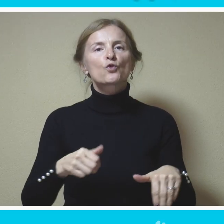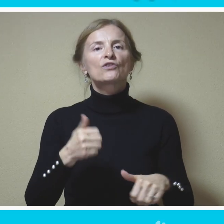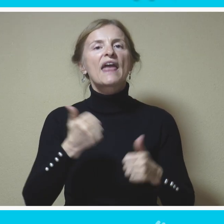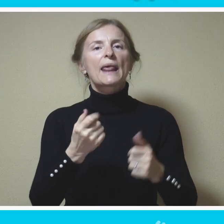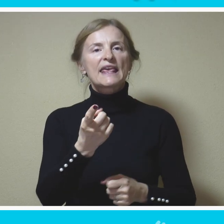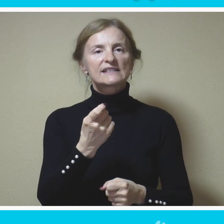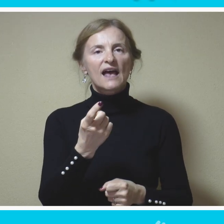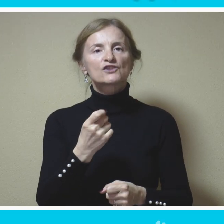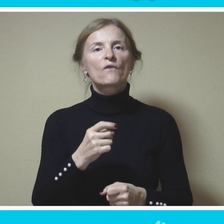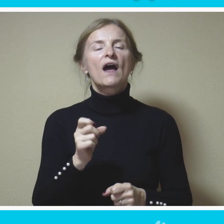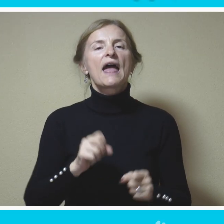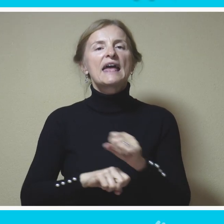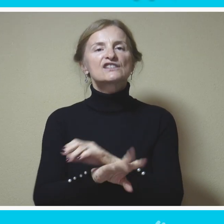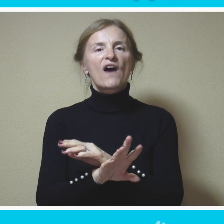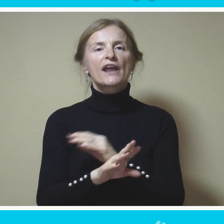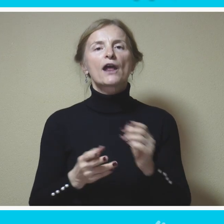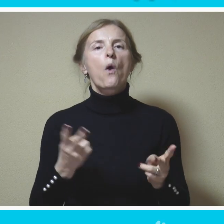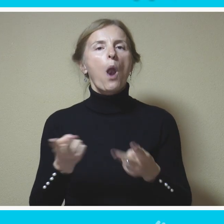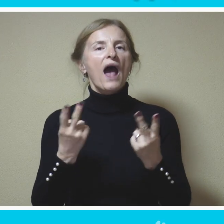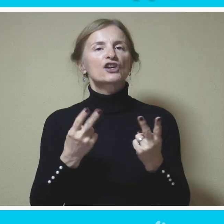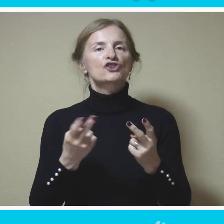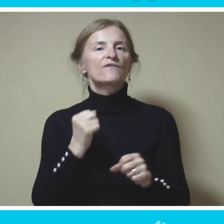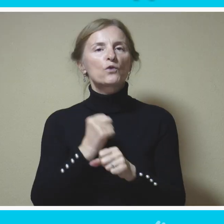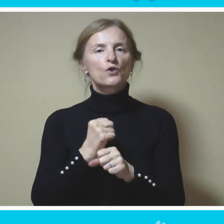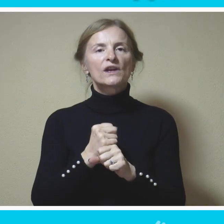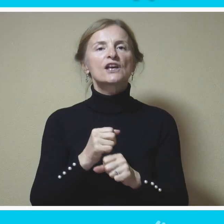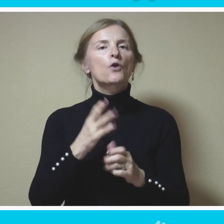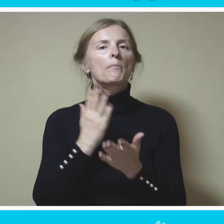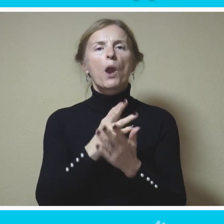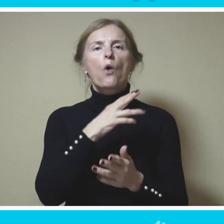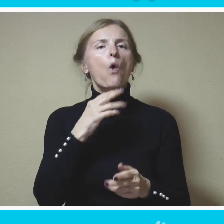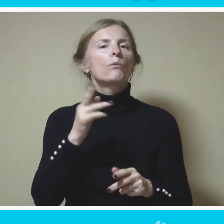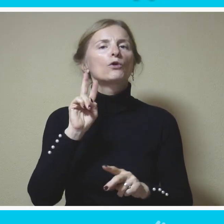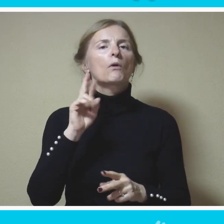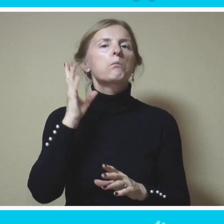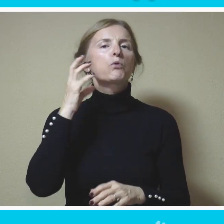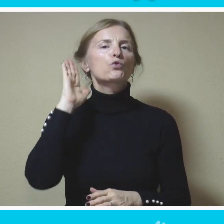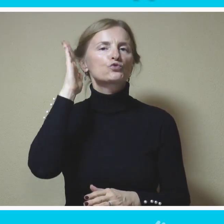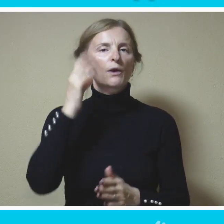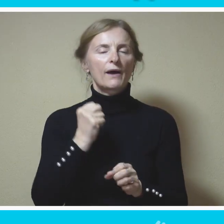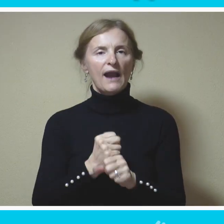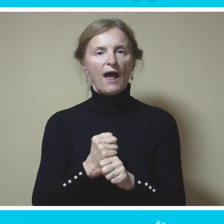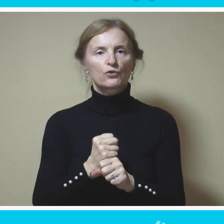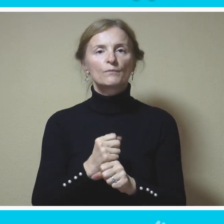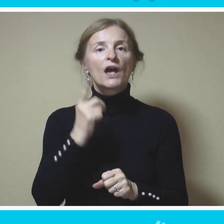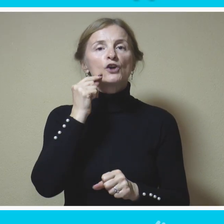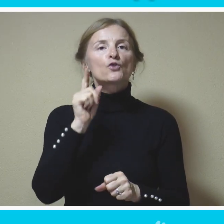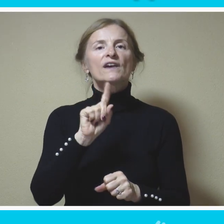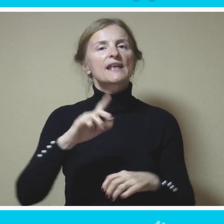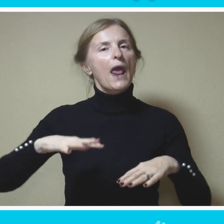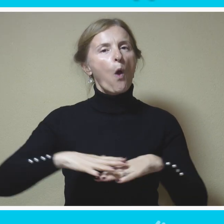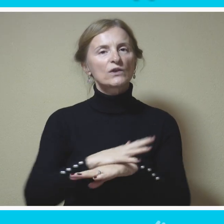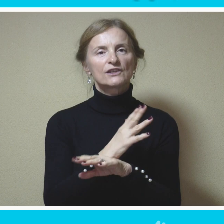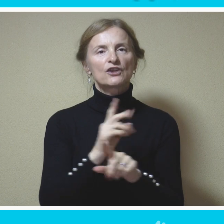predrasuda, barijera ili izazov stvaraju lakše funkcionisanje u bilo kom budućem radu. Čovjek